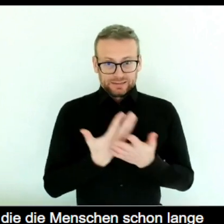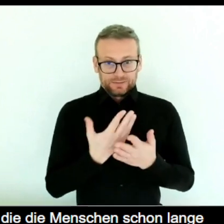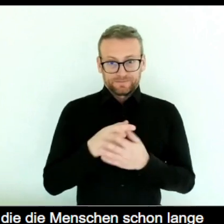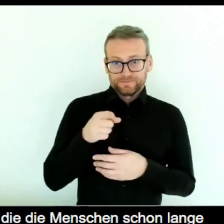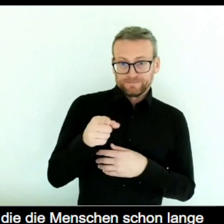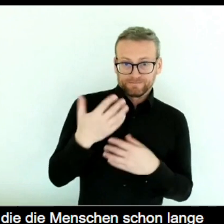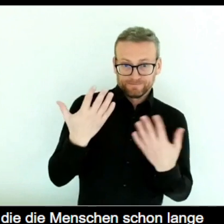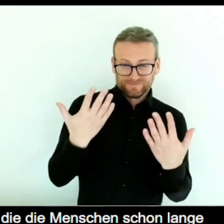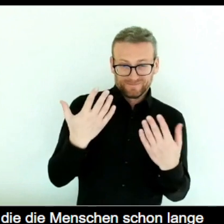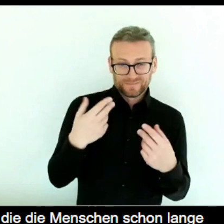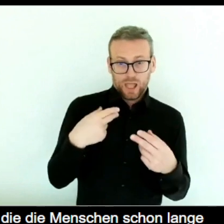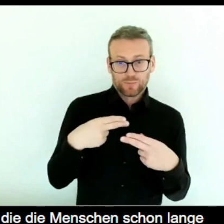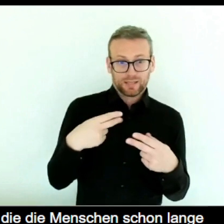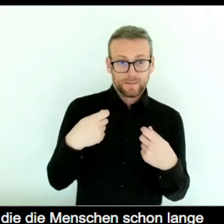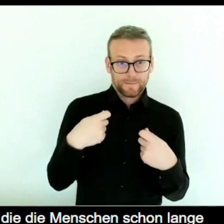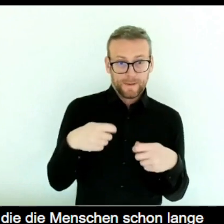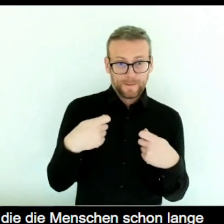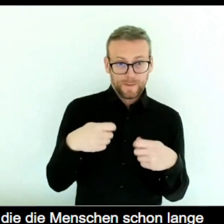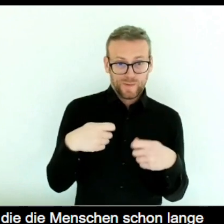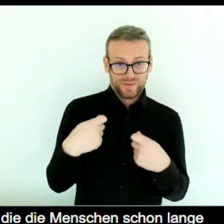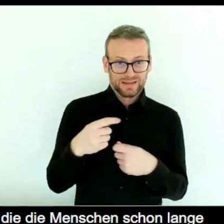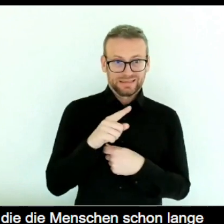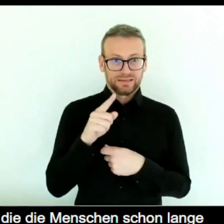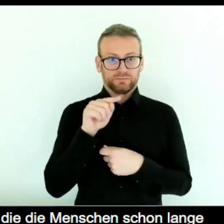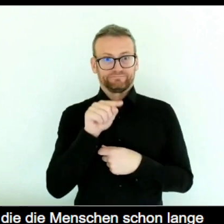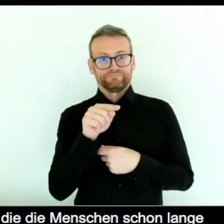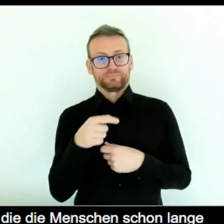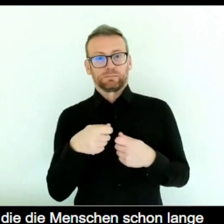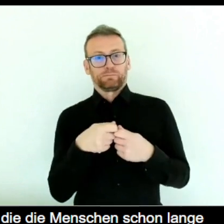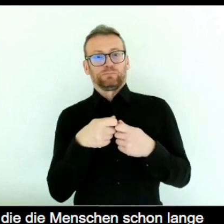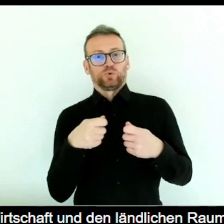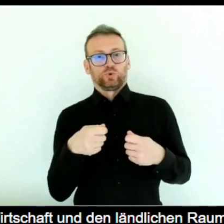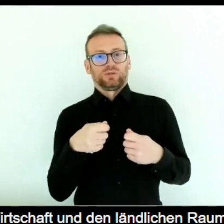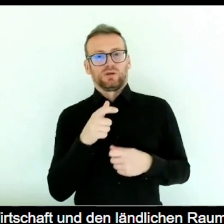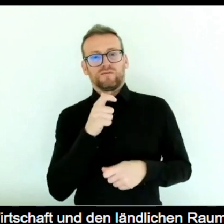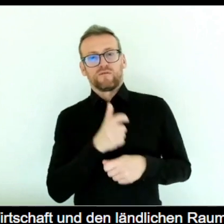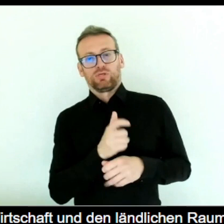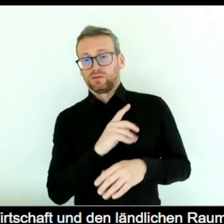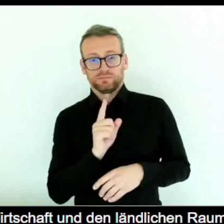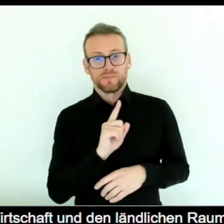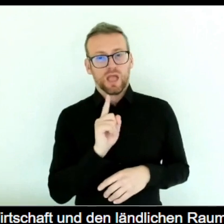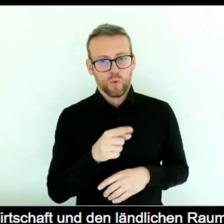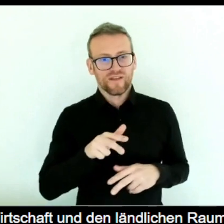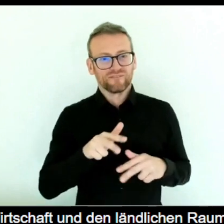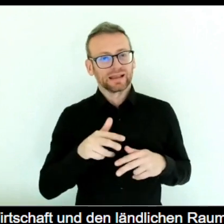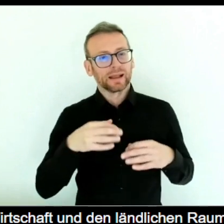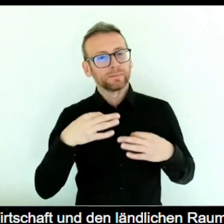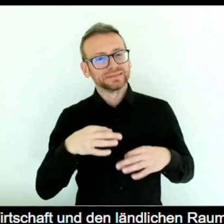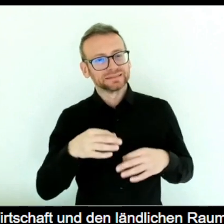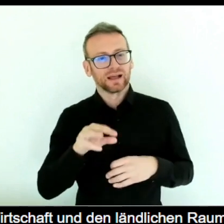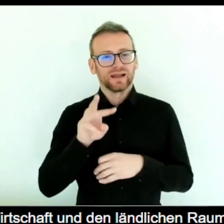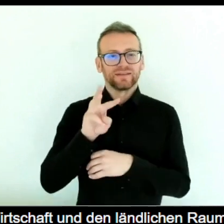angekommen ist, dass man mehr Geld für den Ausbau der Schiene braucht. Schauen Sie sich aber einmal den Haushaltsplan 2023 des Bundes an.